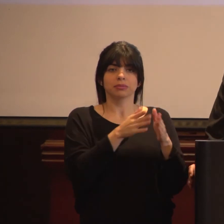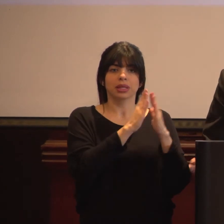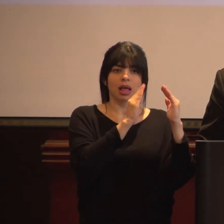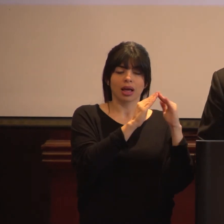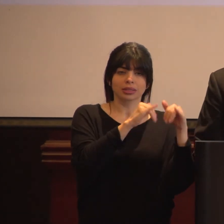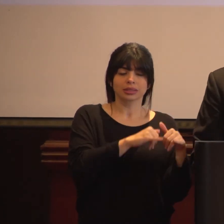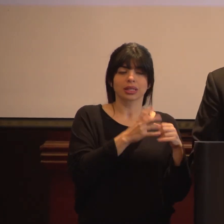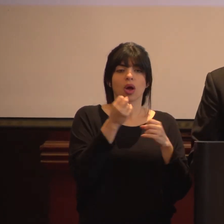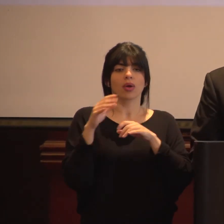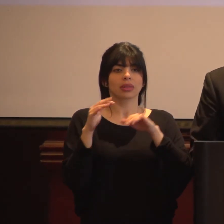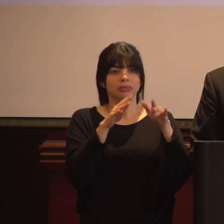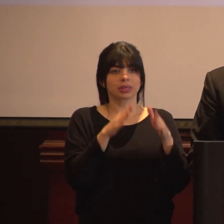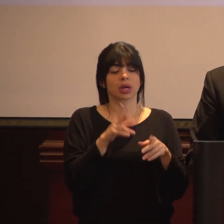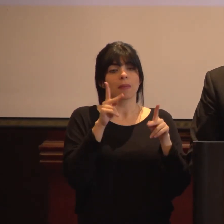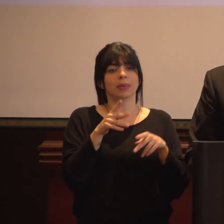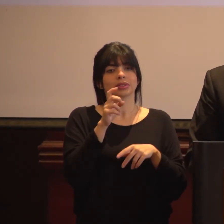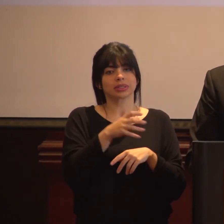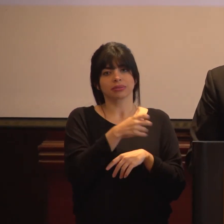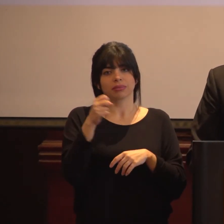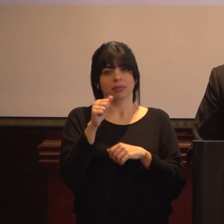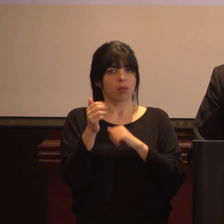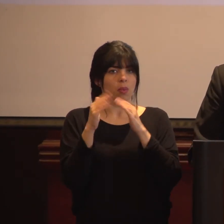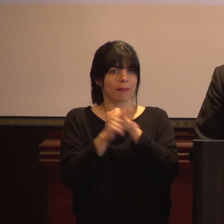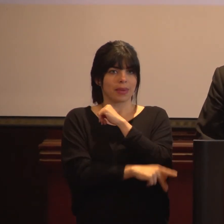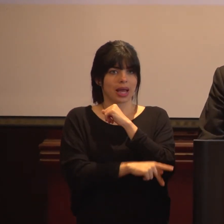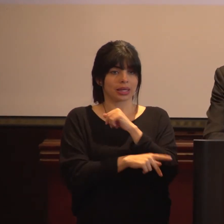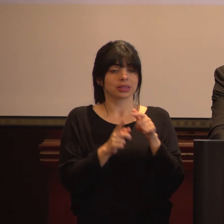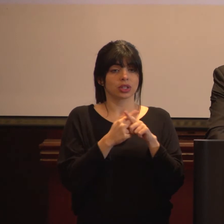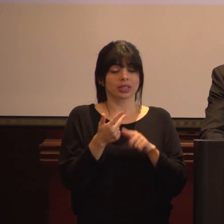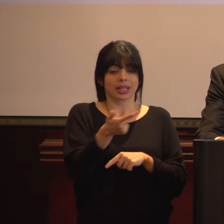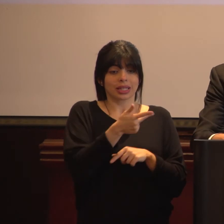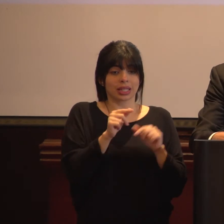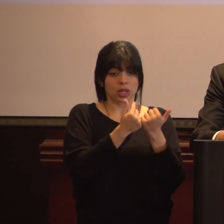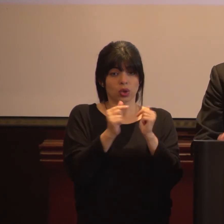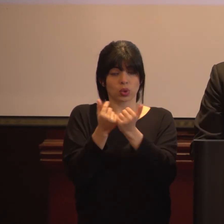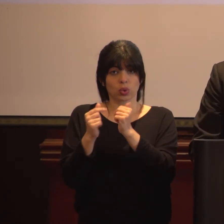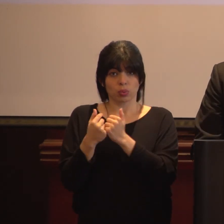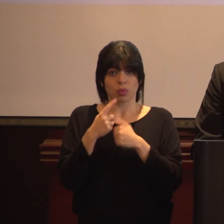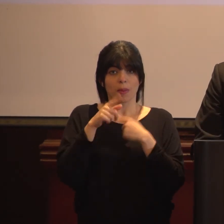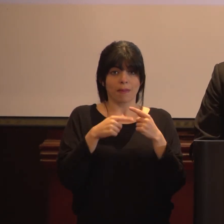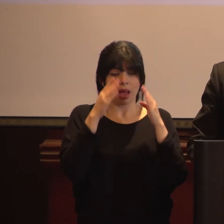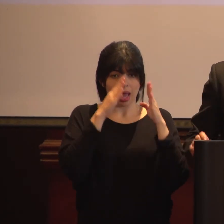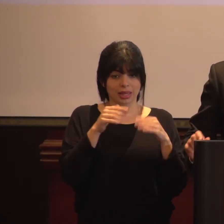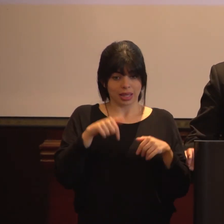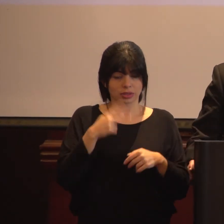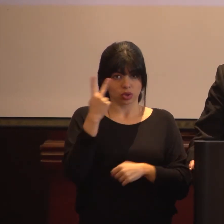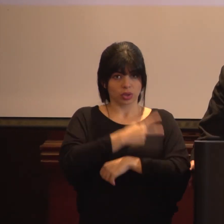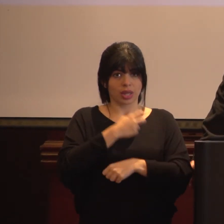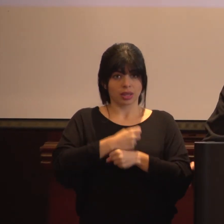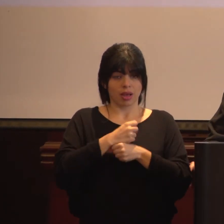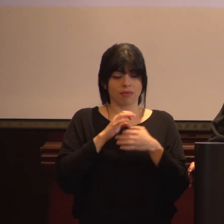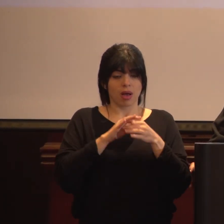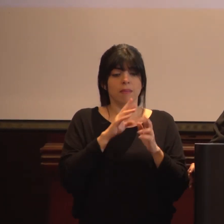refugiados desplazados internos y repatriados los tres grupos que nos ocupan en el transcurso de estos días de trabajo en